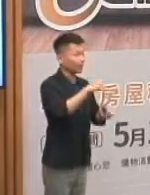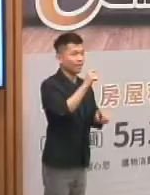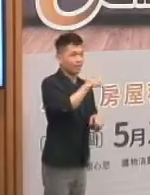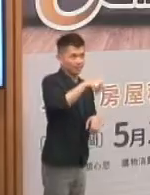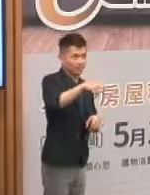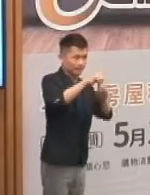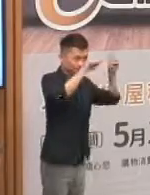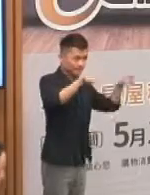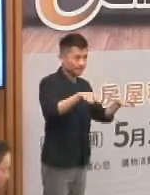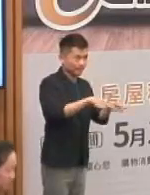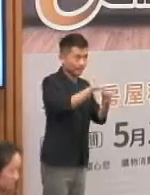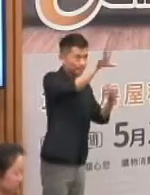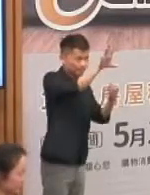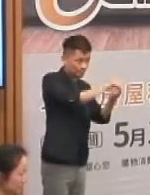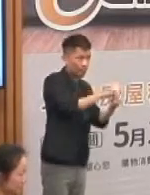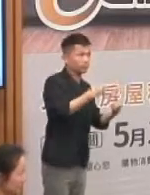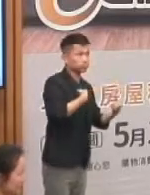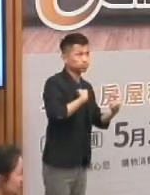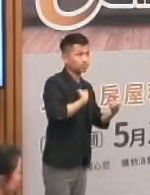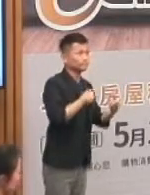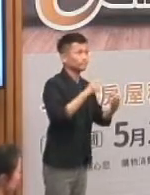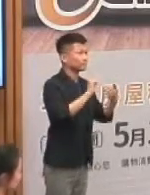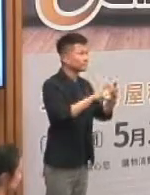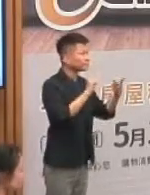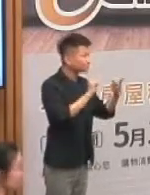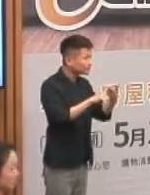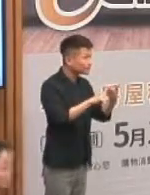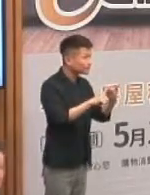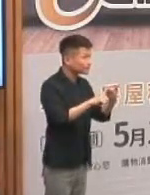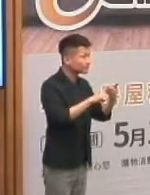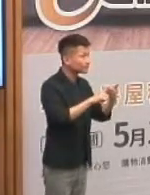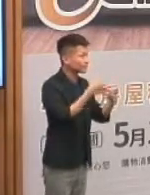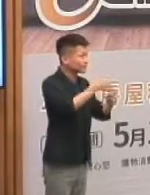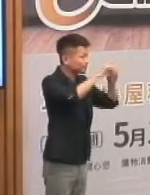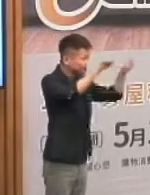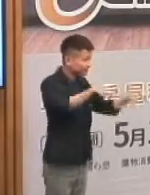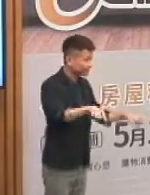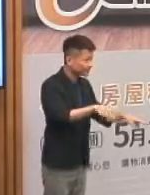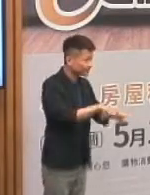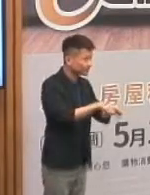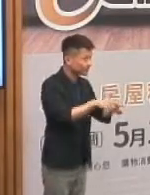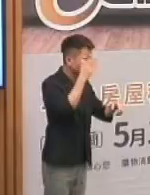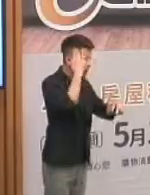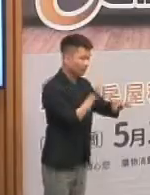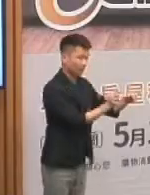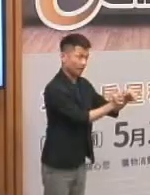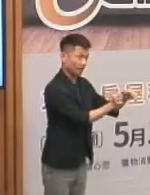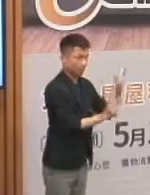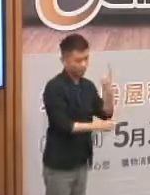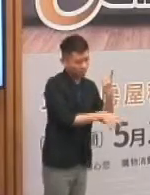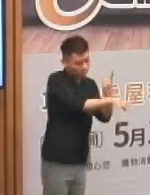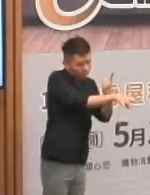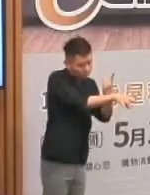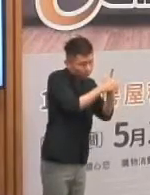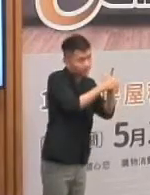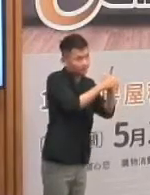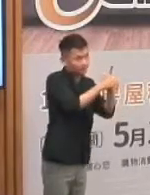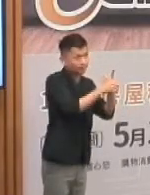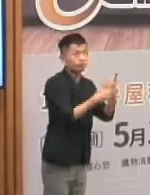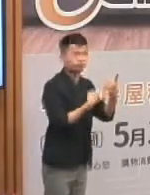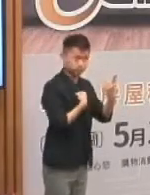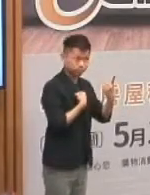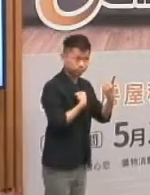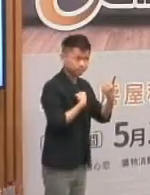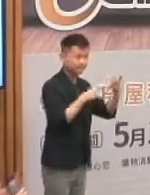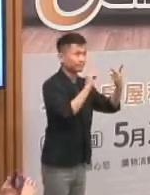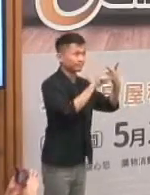app， 这是第一步。再来呢，就是扫描缴款书上的 QR code， 这是第二步。